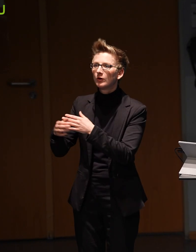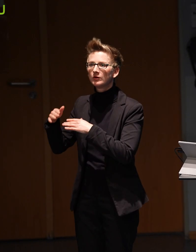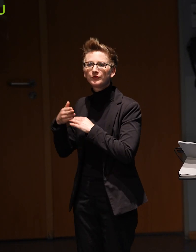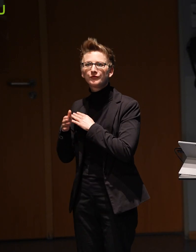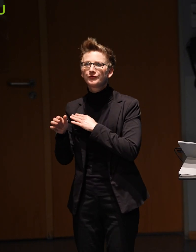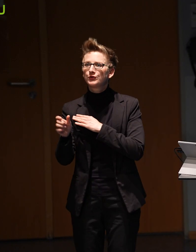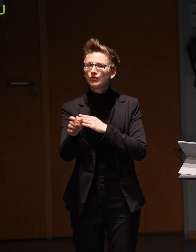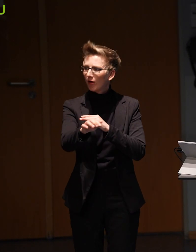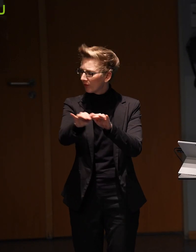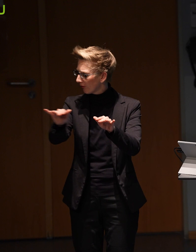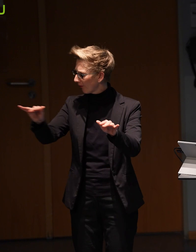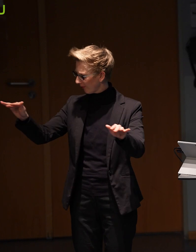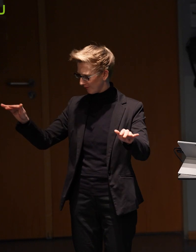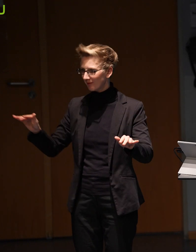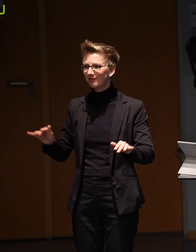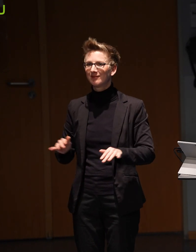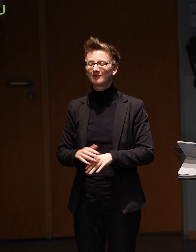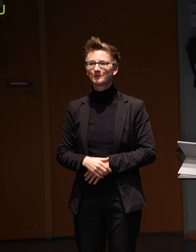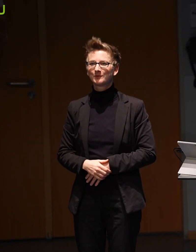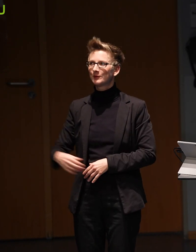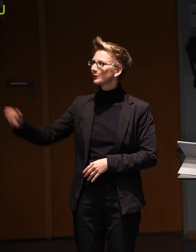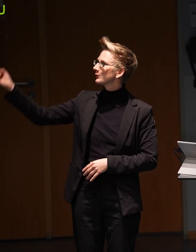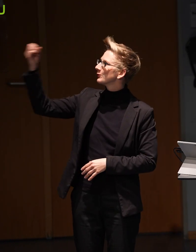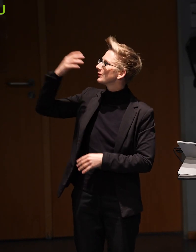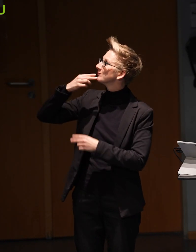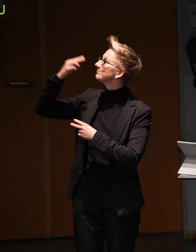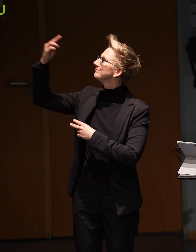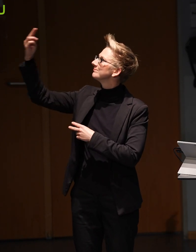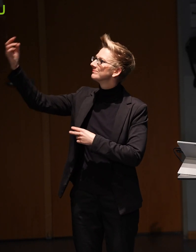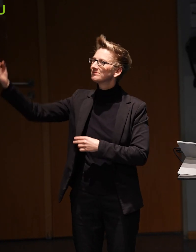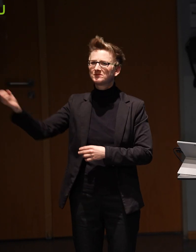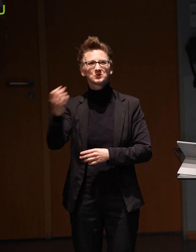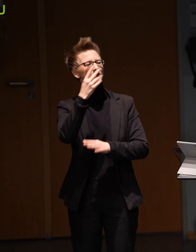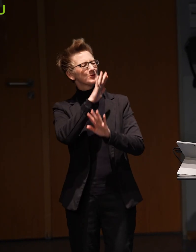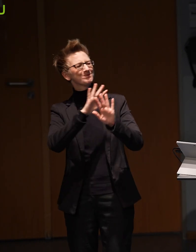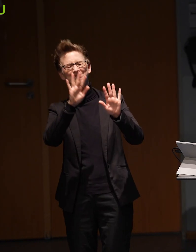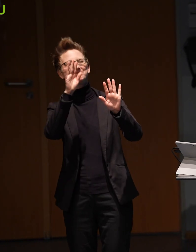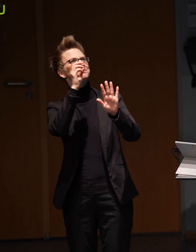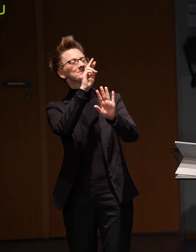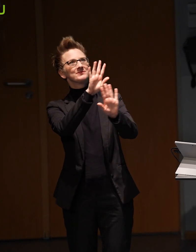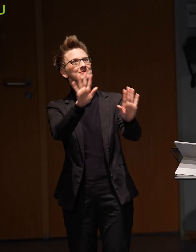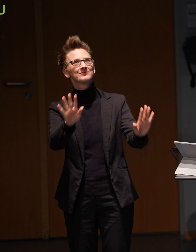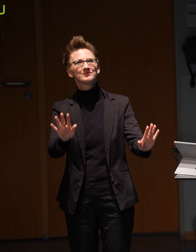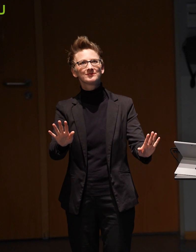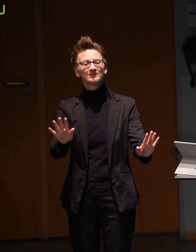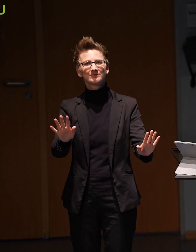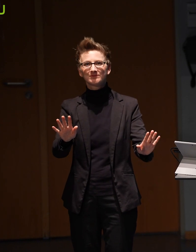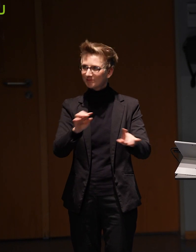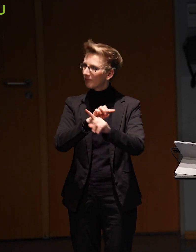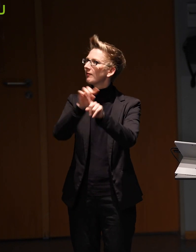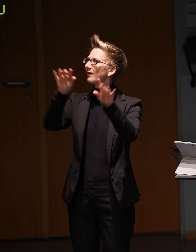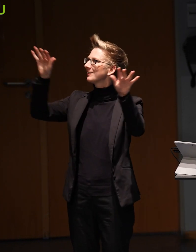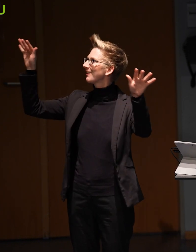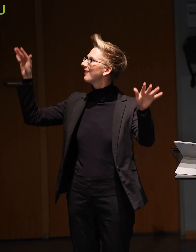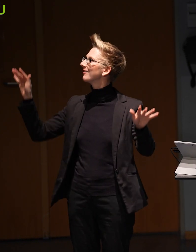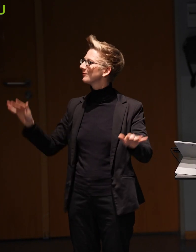sind an ihrem Platz. Die Sonnen, die ich sehe und die Sonnen, die ich nicht sehen kann, sind an ihrem